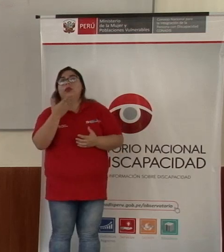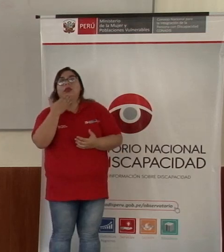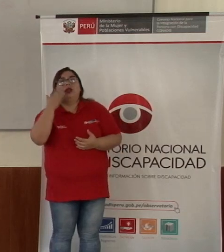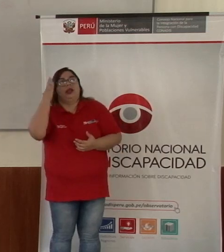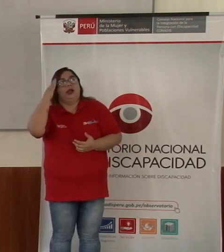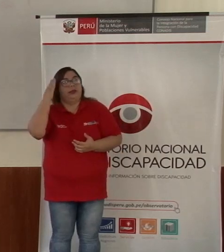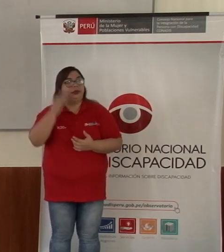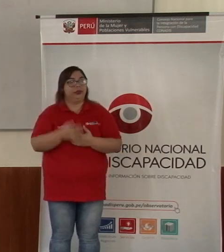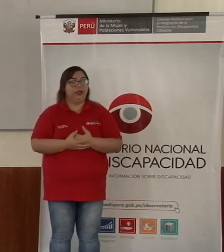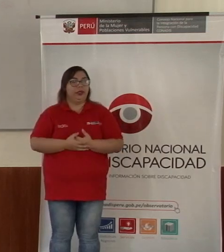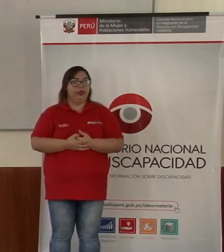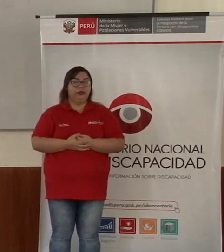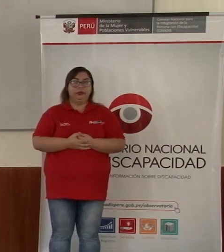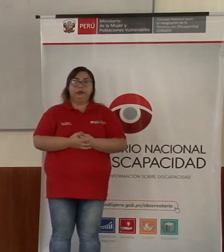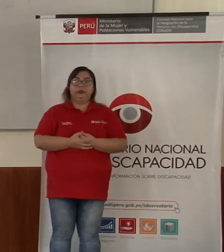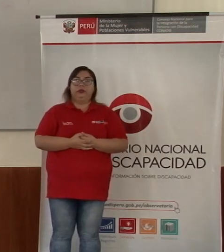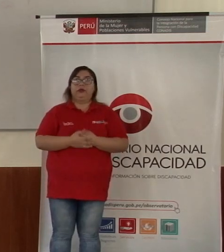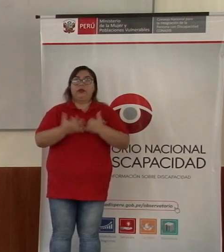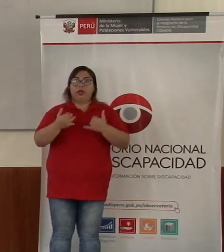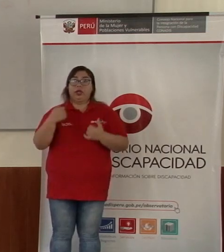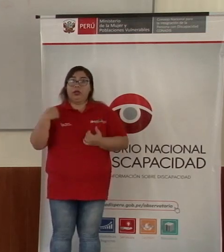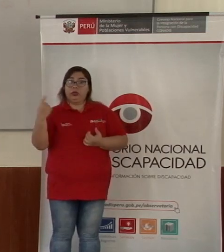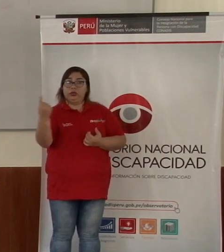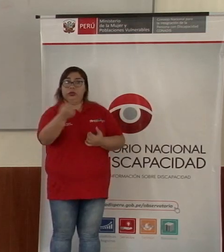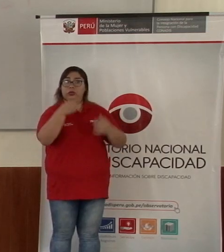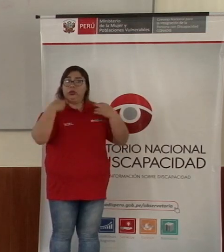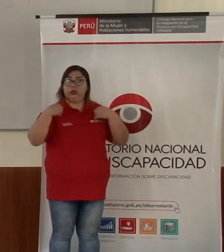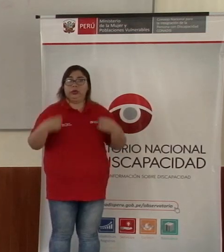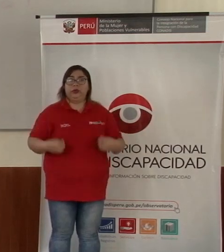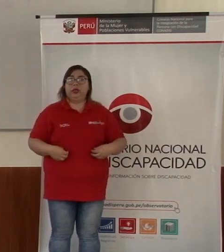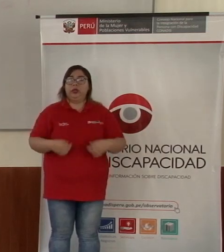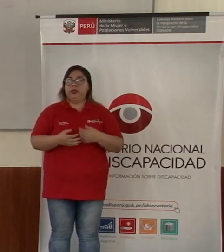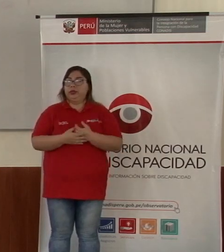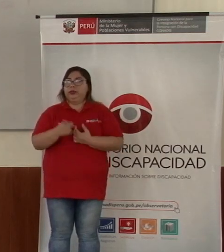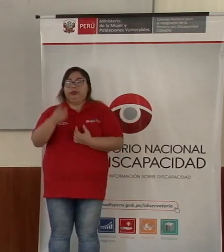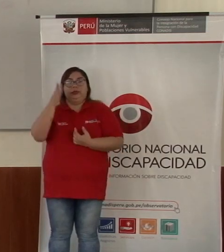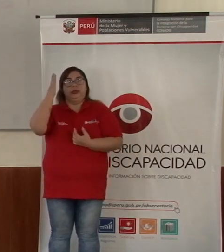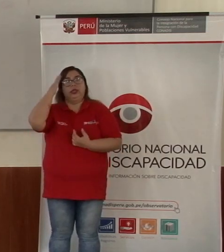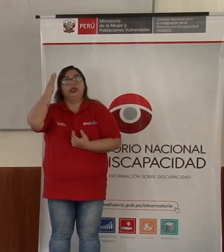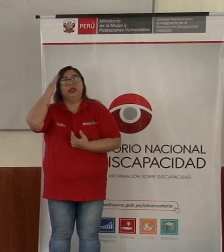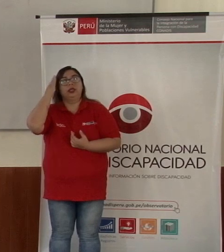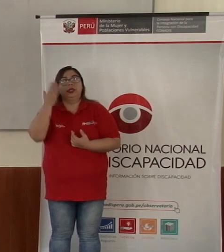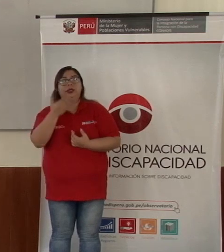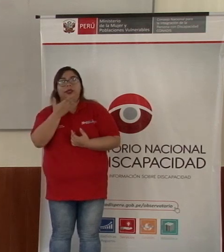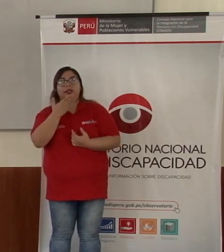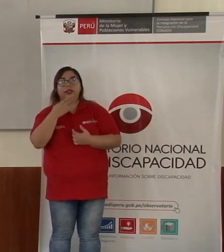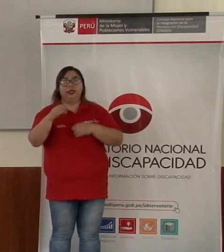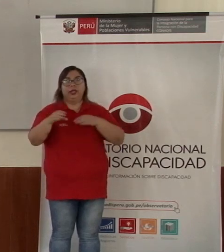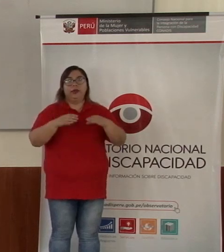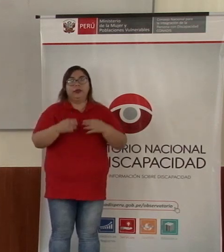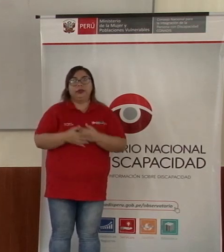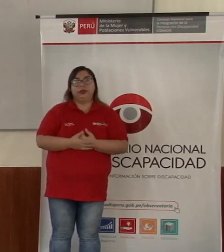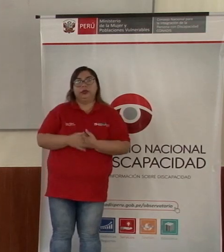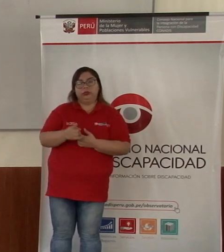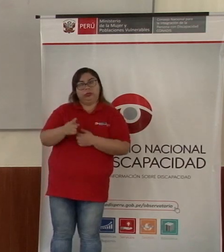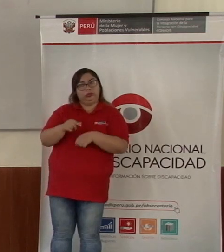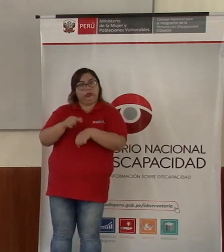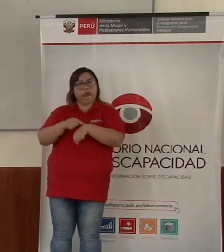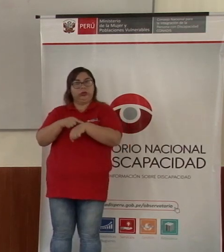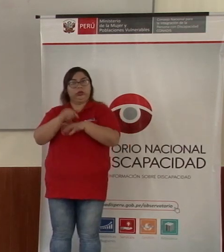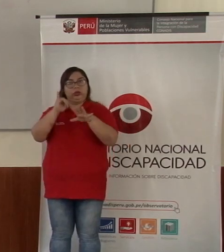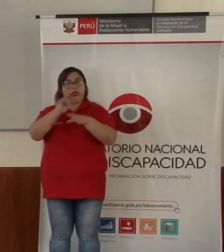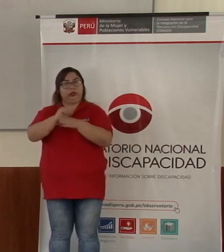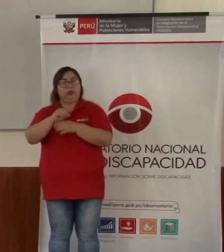capacidad, ¿no? Para nosotros los abogados, tener concepto de lo que es la capacidad por lo menos nos lleva 6 meses a 1